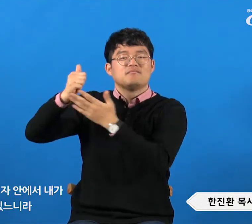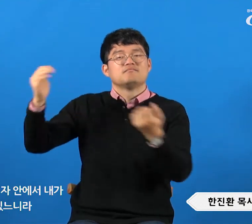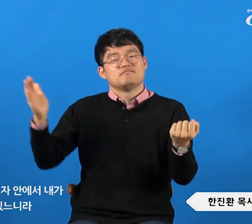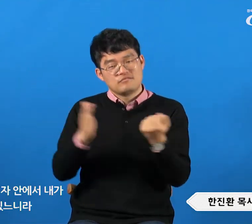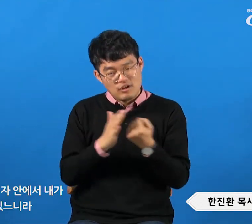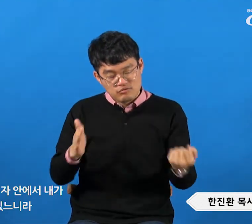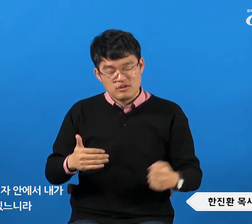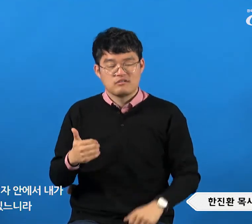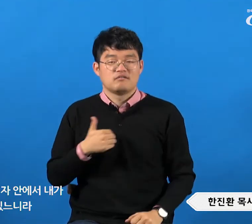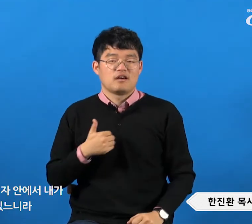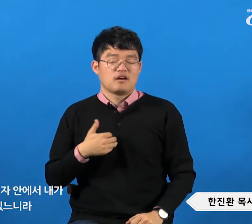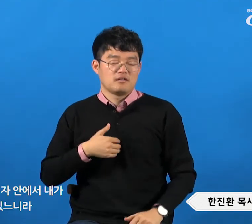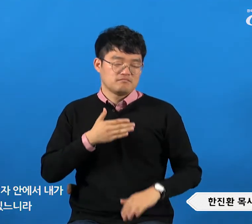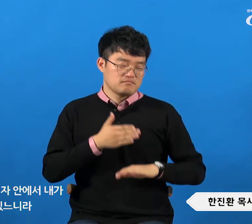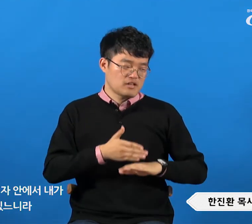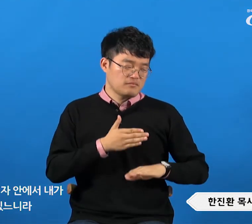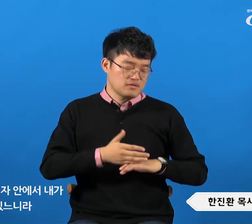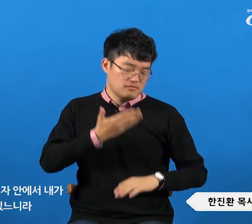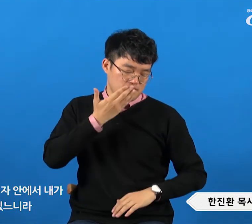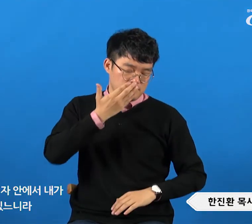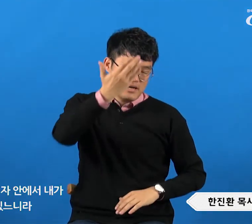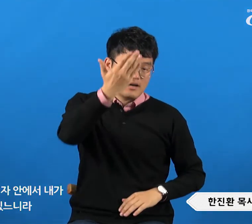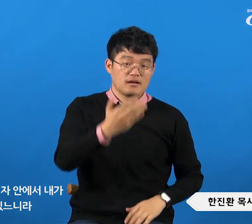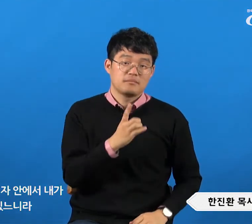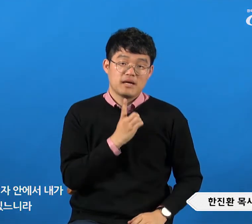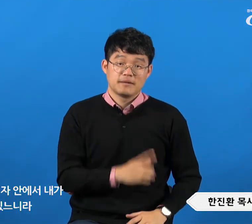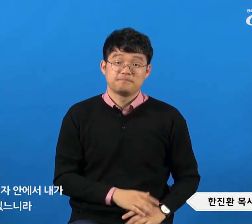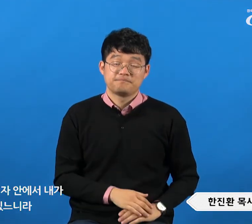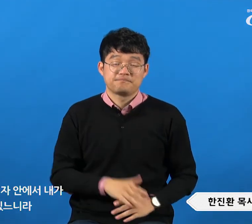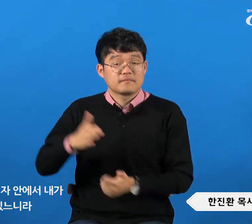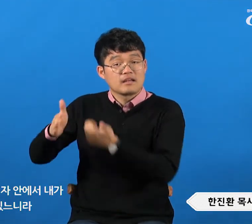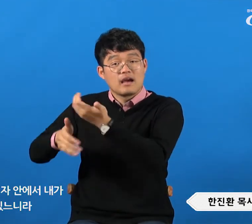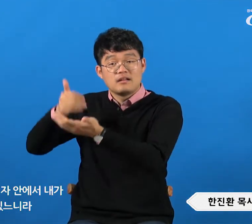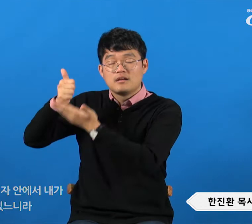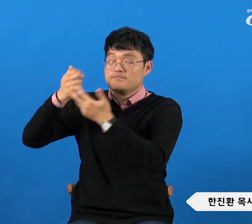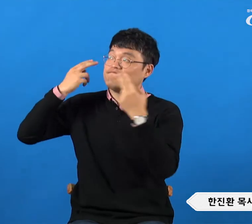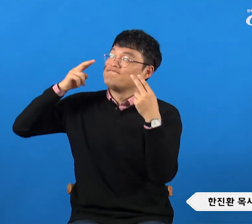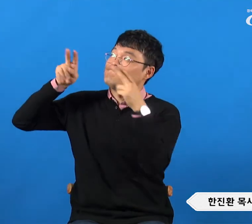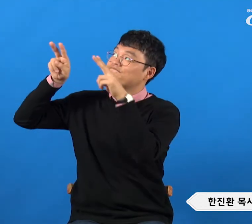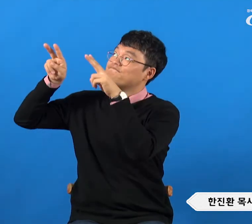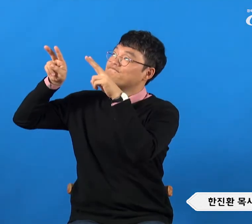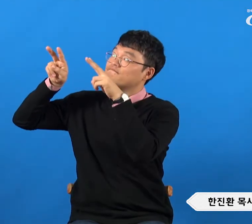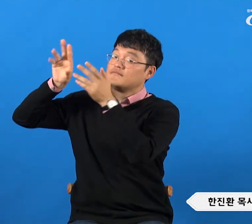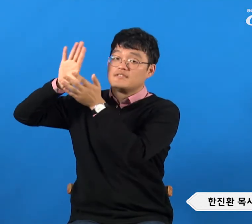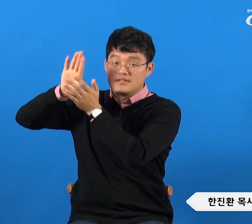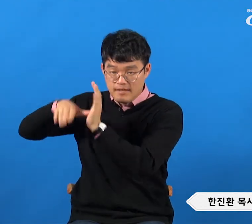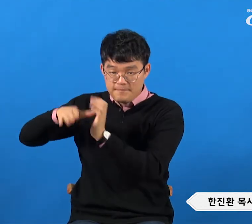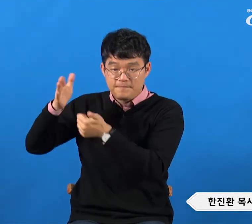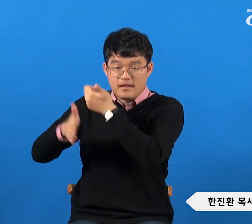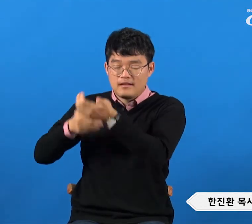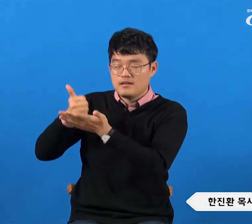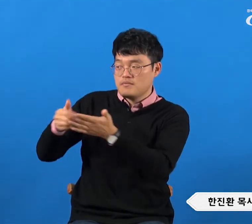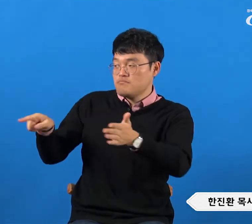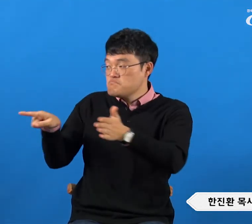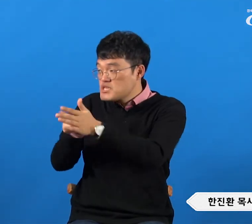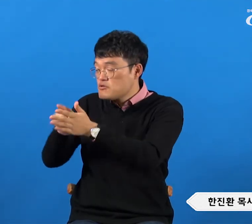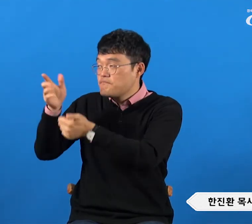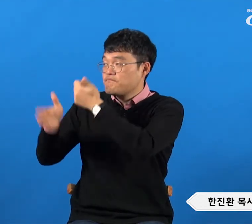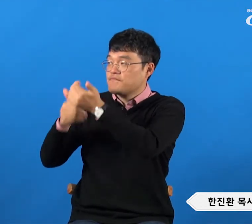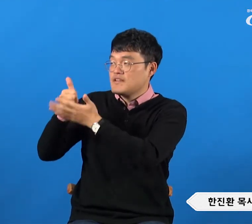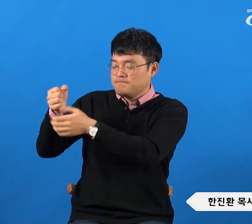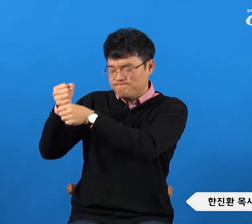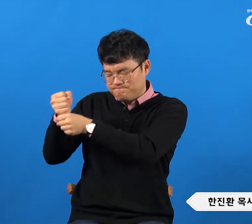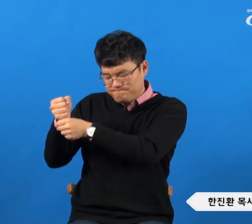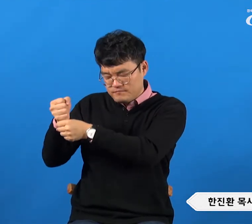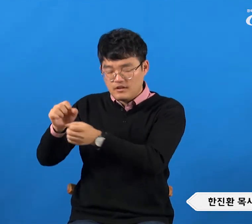하나님 때문에 그렇게 할 수 있다는 말입니다. 하나님 바라볼 때에, 하나님을 믿고